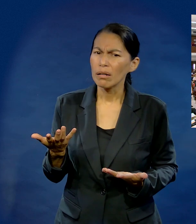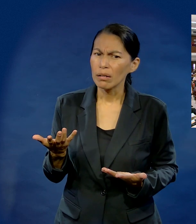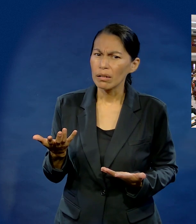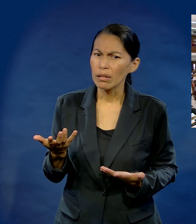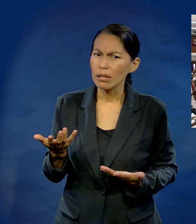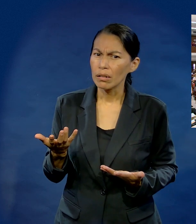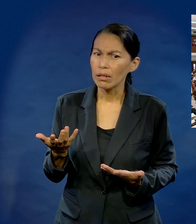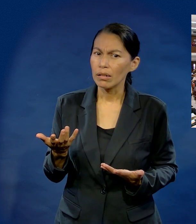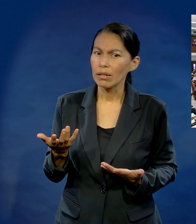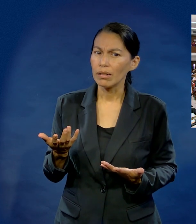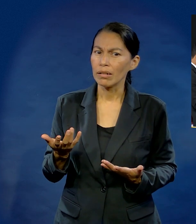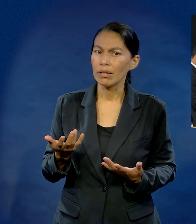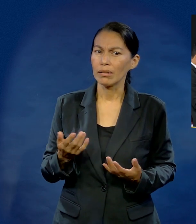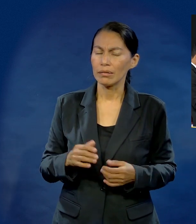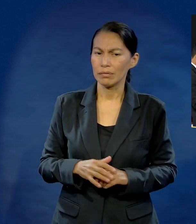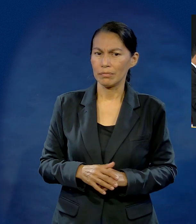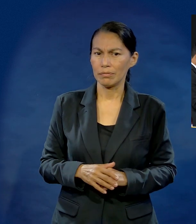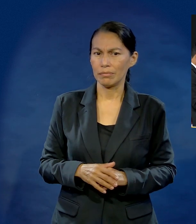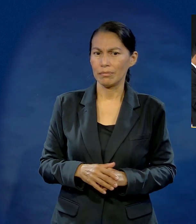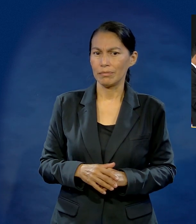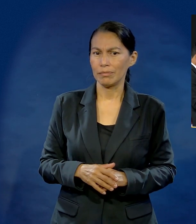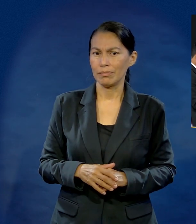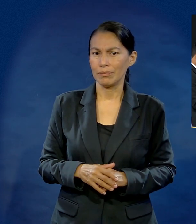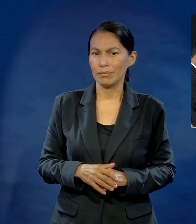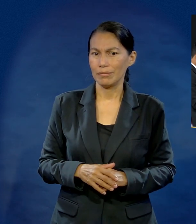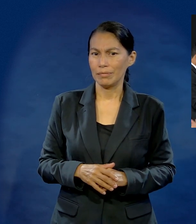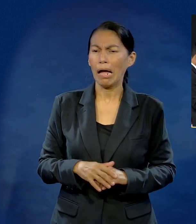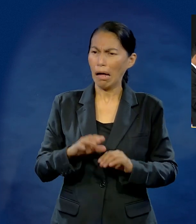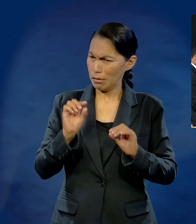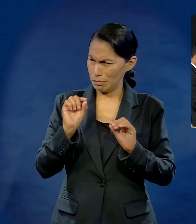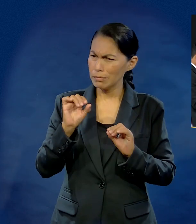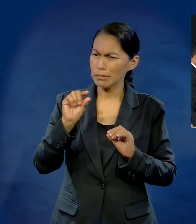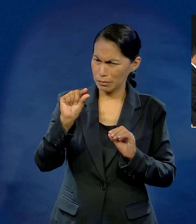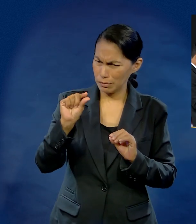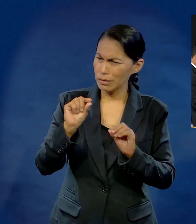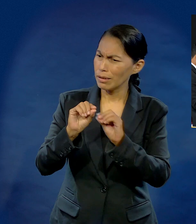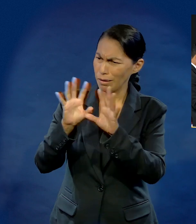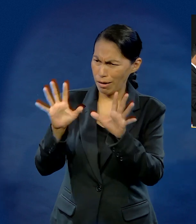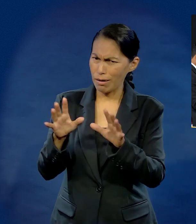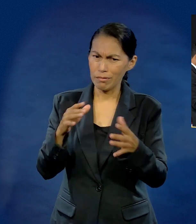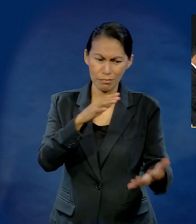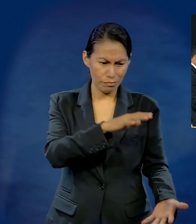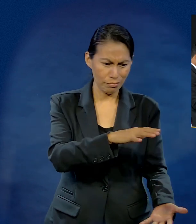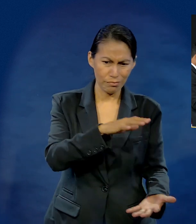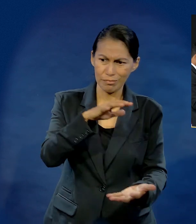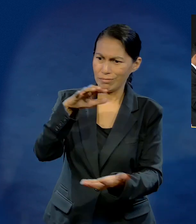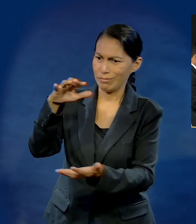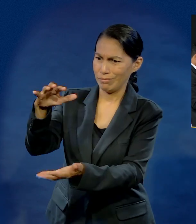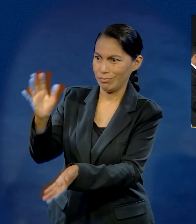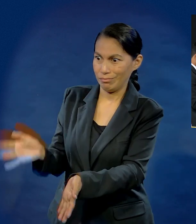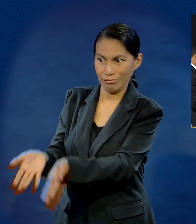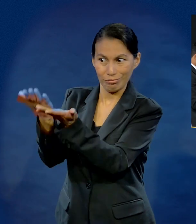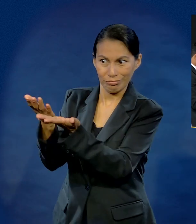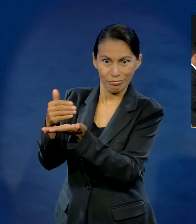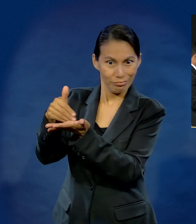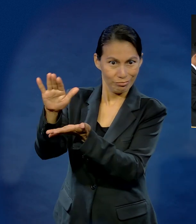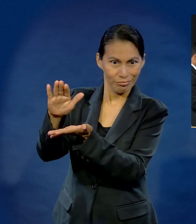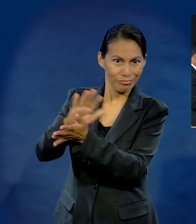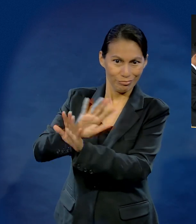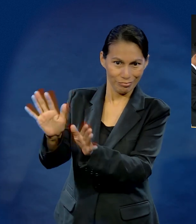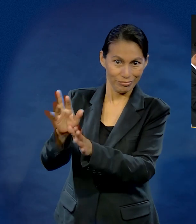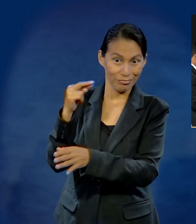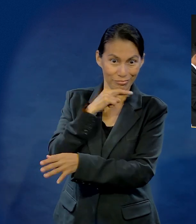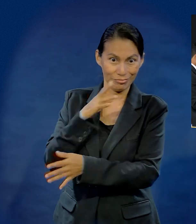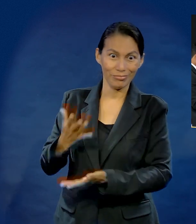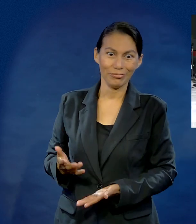Antes de irse para atrás y desmayarse, uno de ellos se adelanta y dice, señora, no se asuste, no venimos a hacerle daño, lo único que queremos